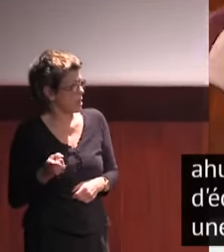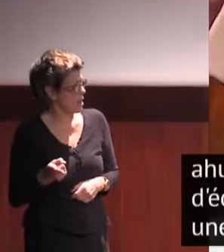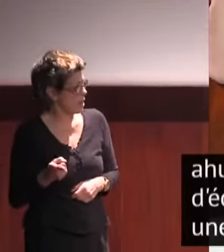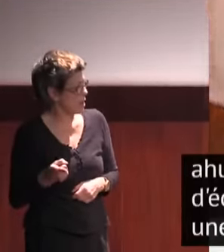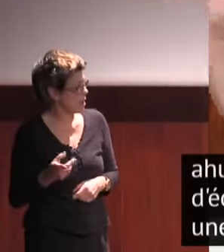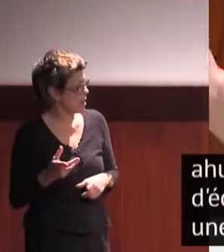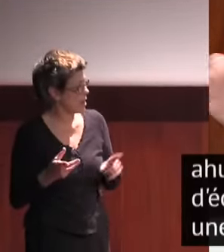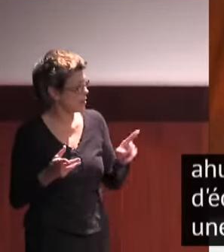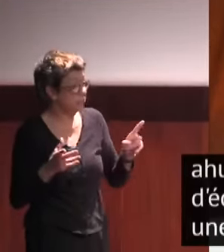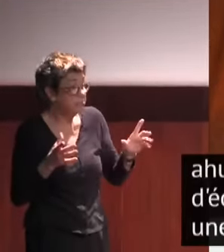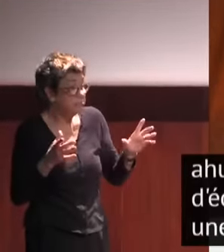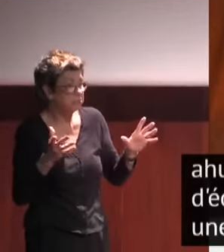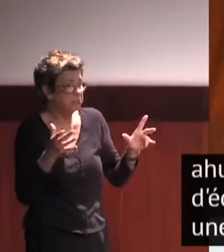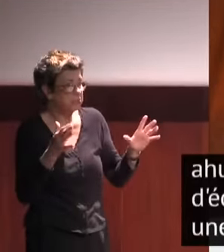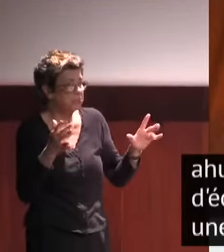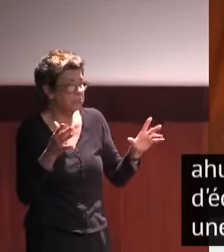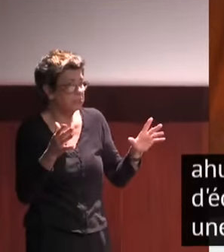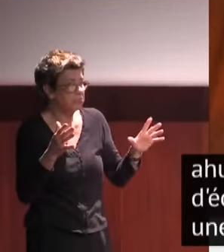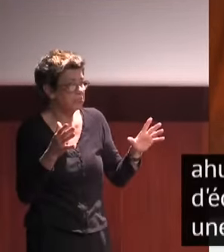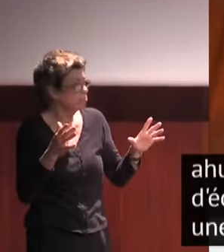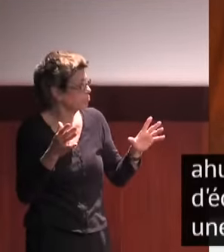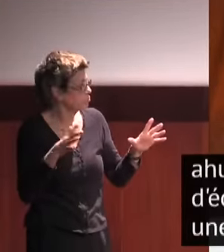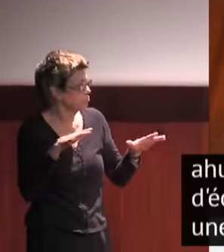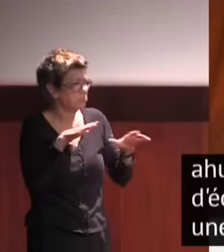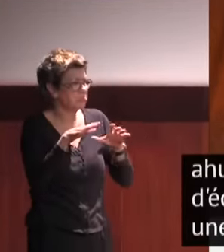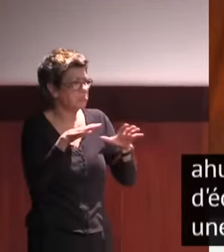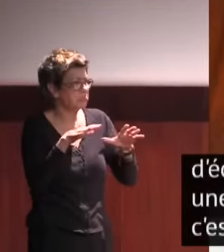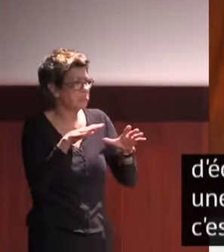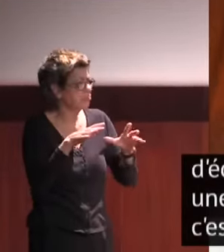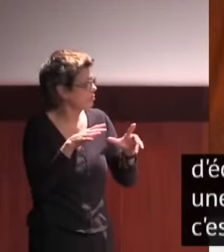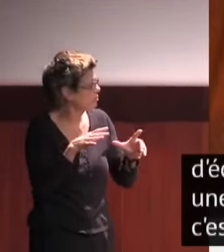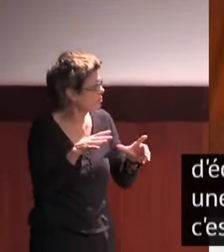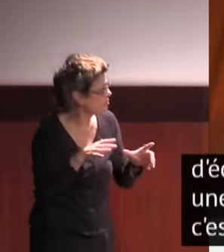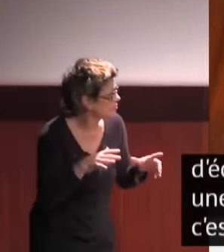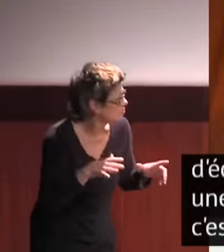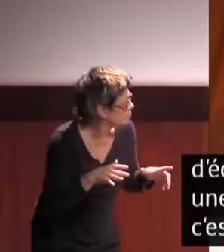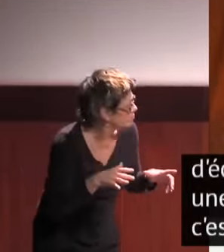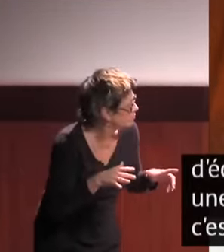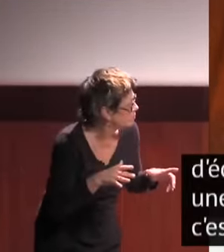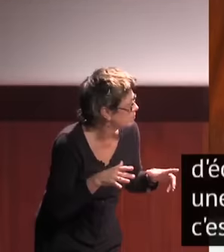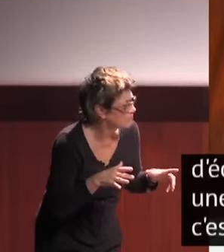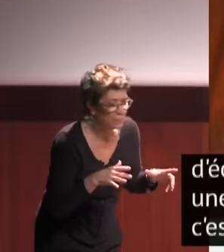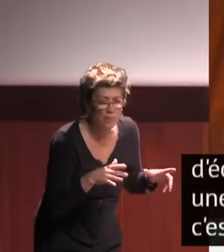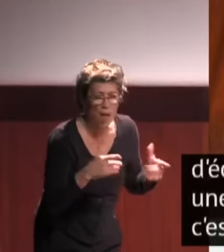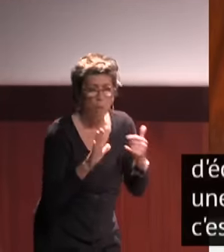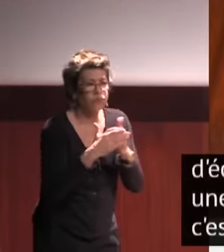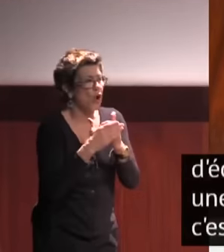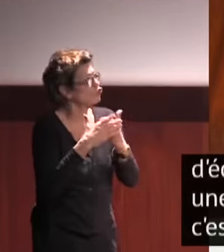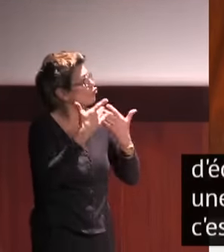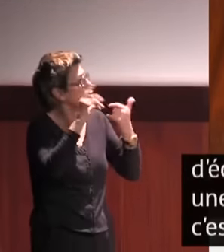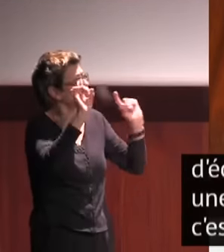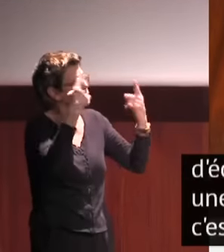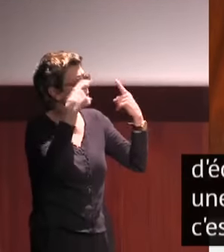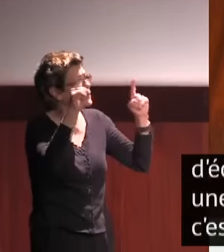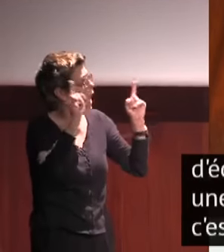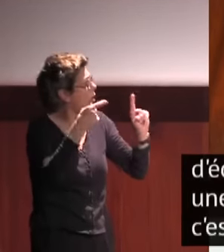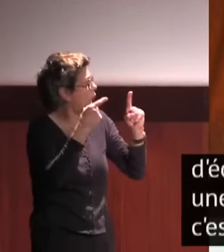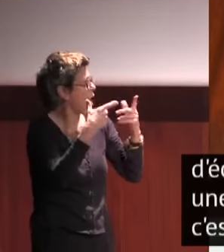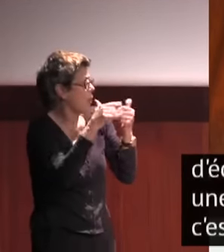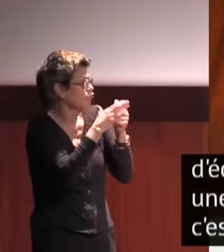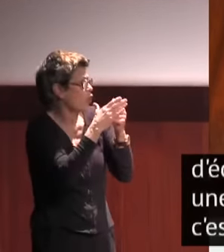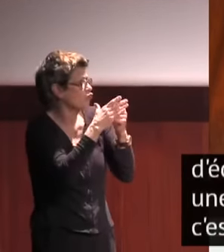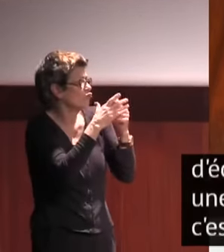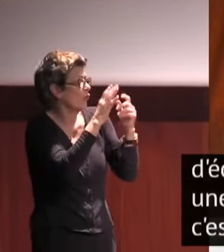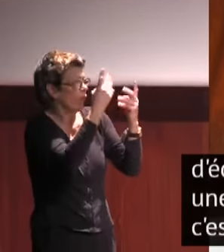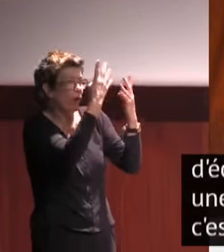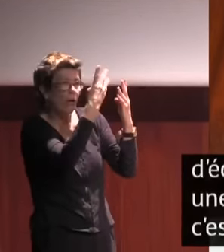il part sur une espèce de... c'est un système qui est très proche de l'écriture musicale, en fait, et qui est très efficace et en plus